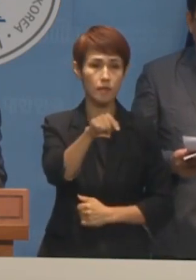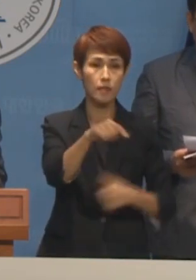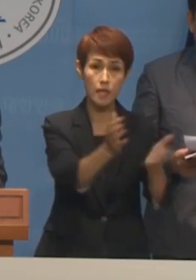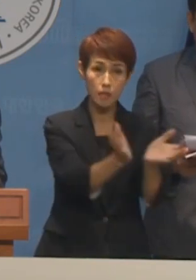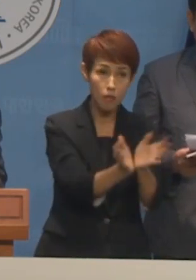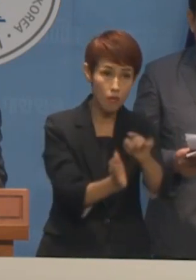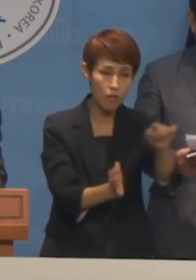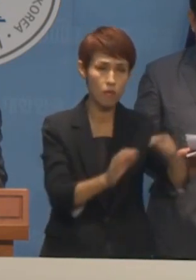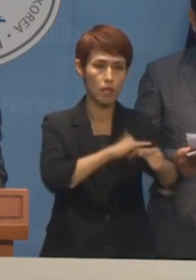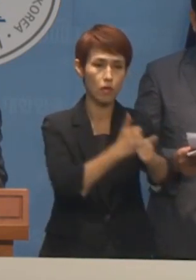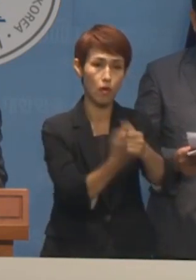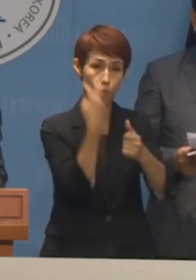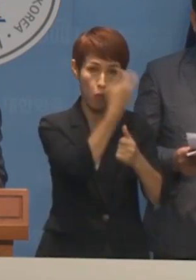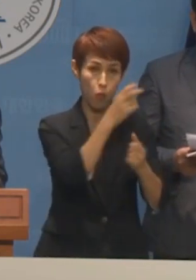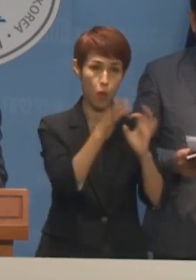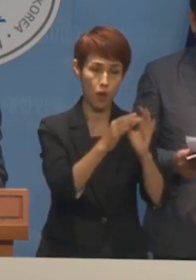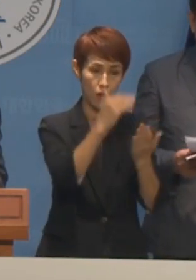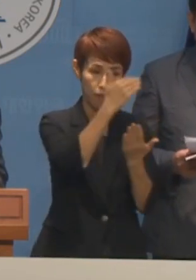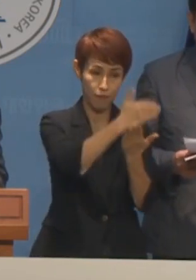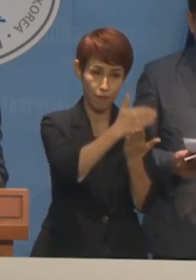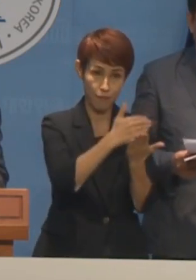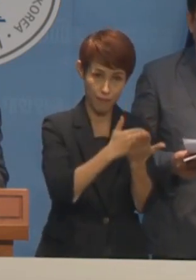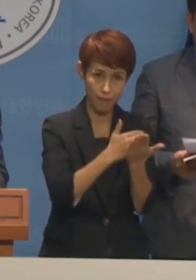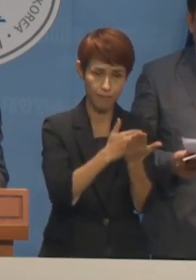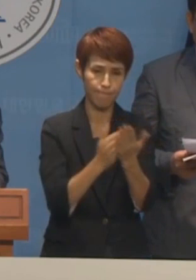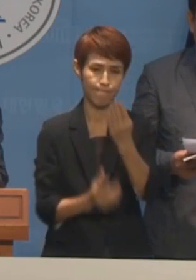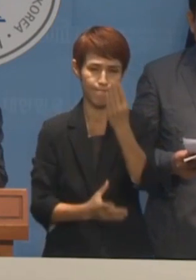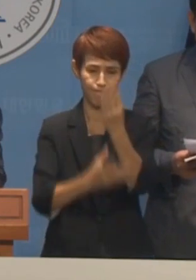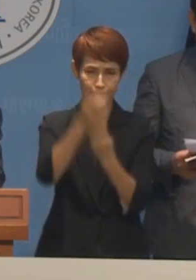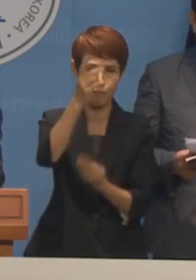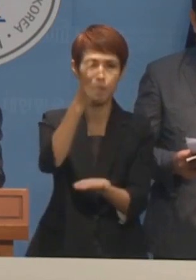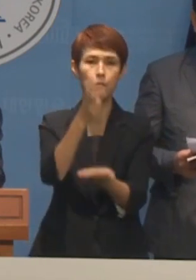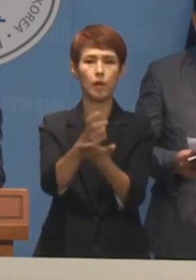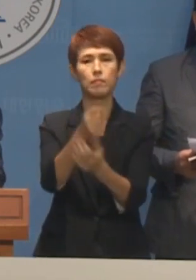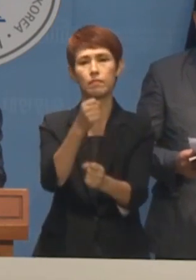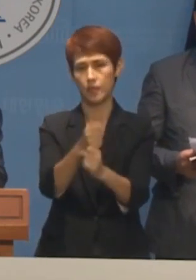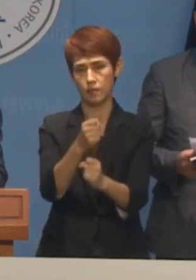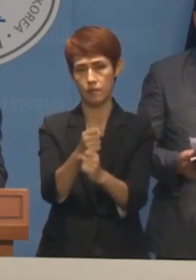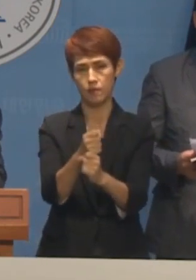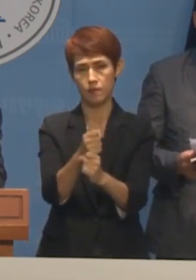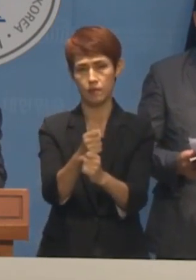흩어져 있는 인권보호 관련 규정들을 단일 법률로 통합하는 한편